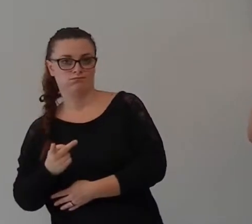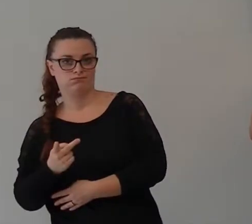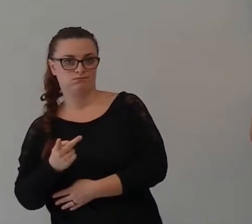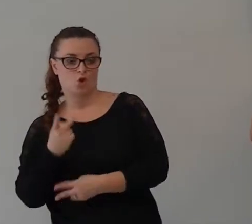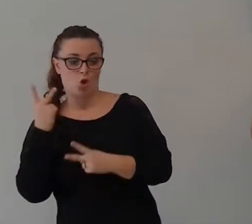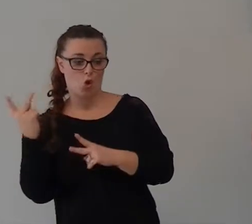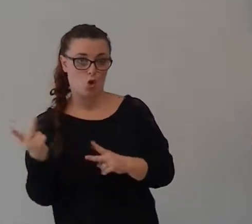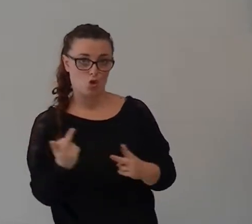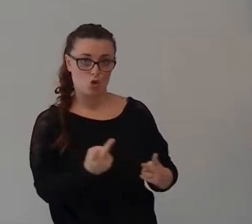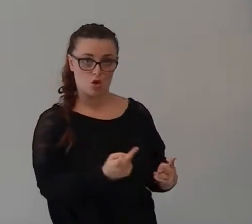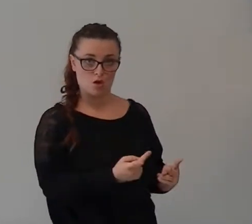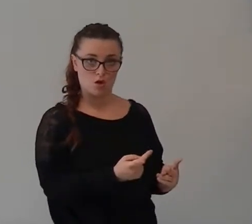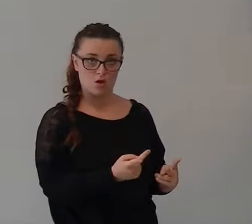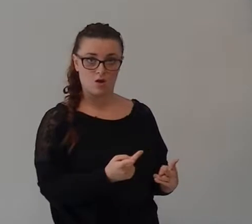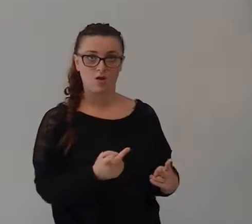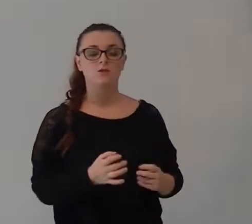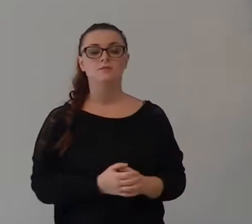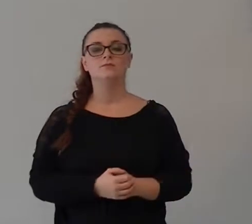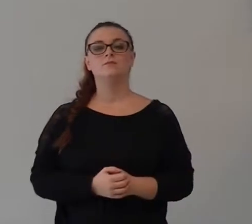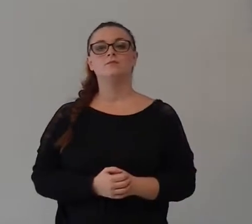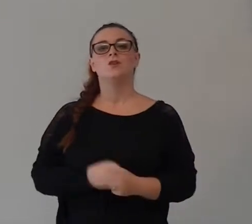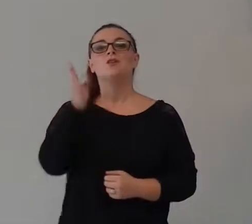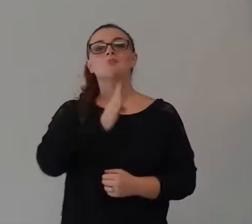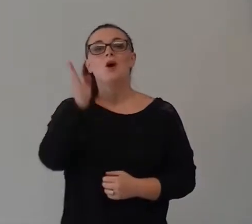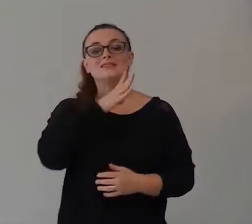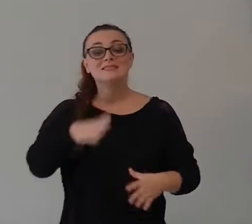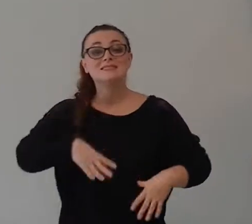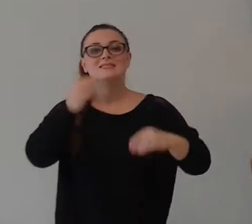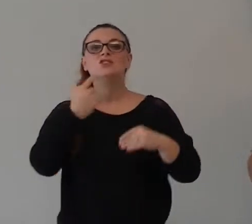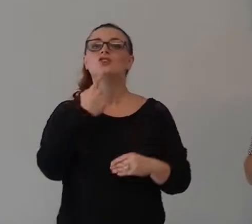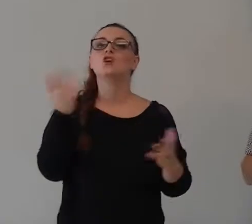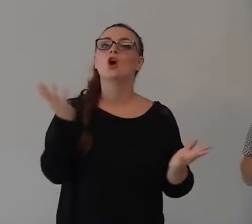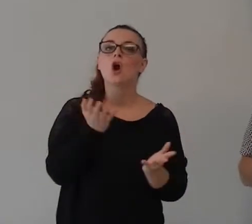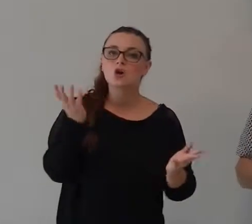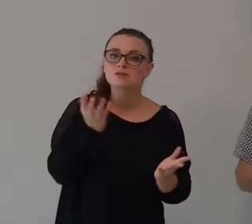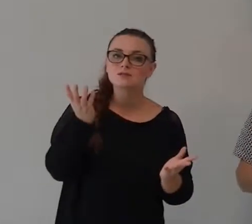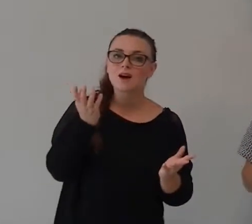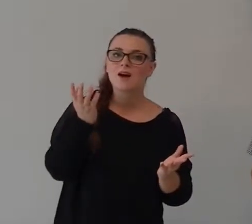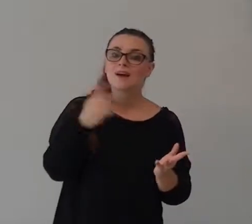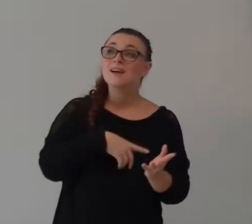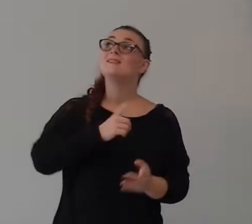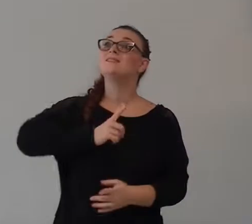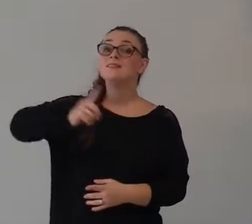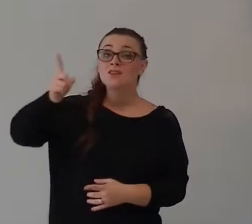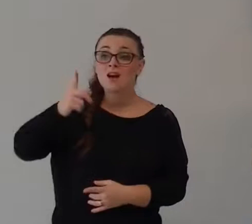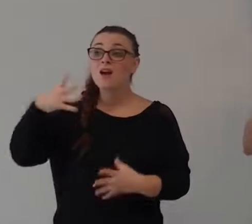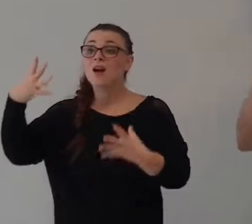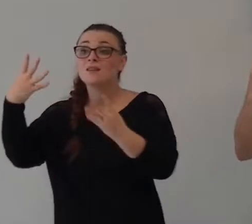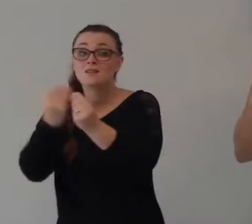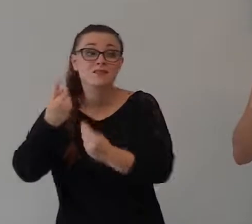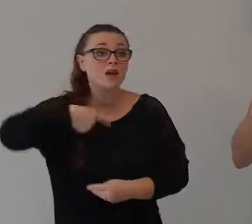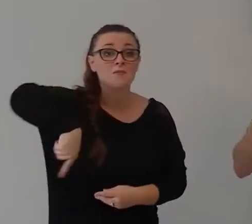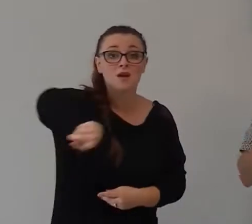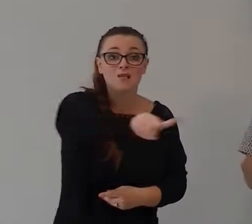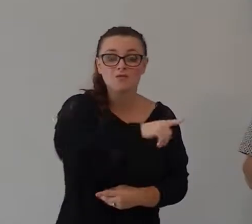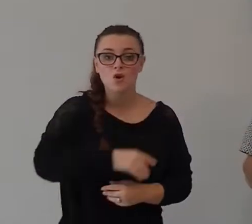sia con voi e con il tuo spirito. Per cui, se un credente si presenta inneggiando al